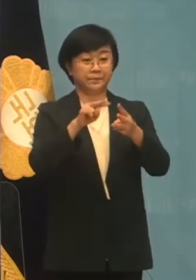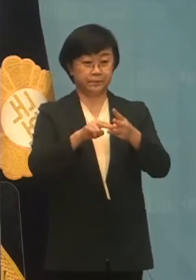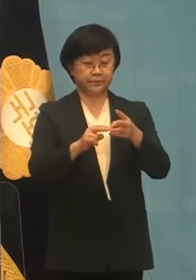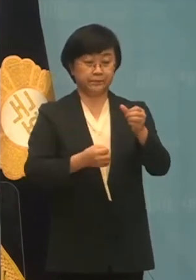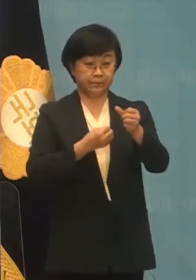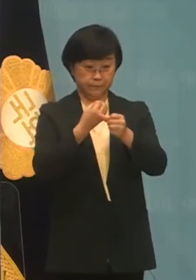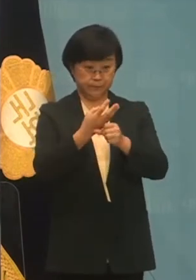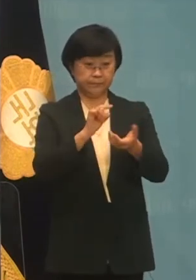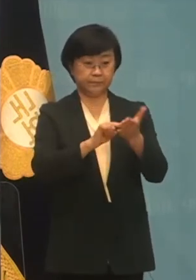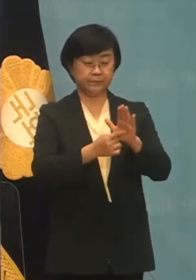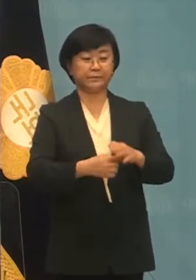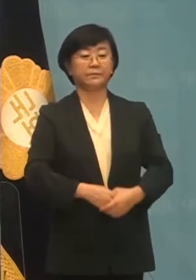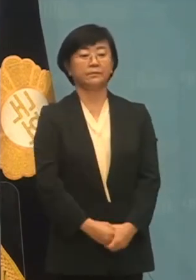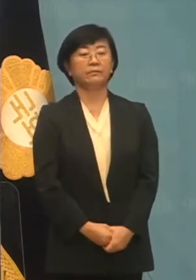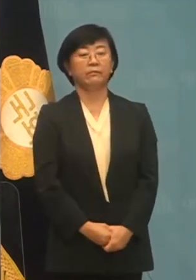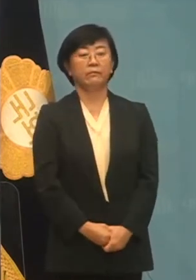드러났습니다.